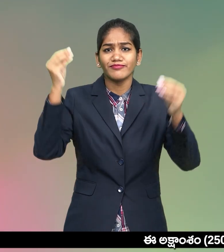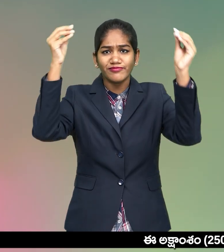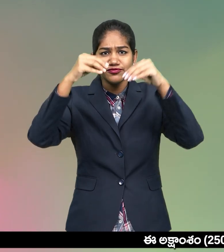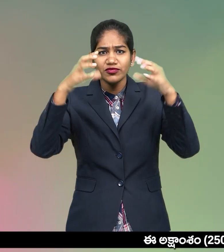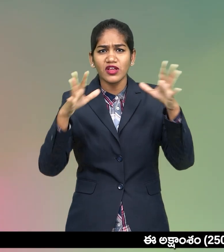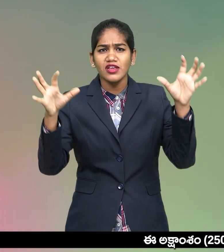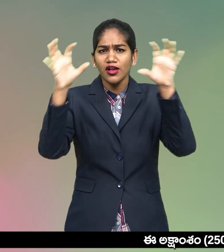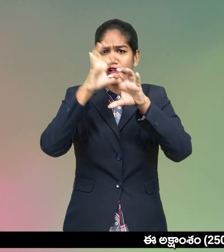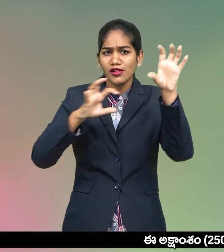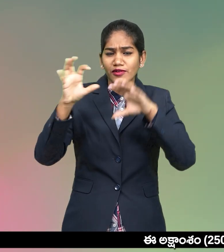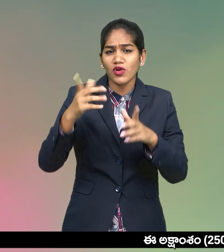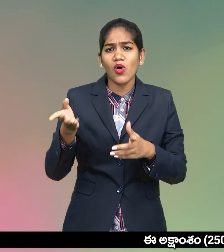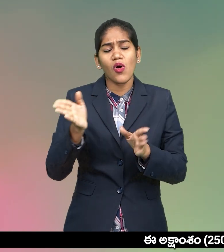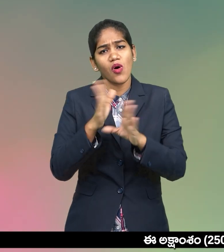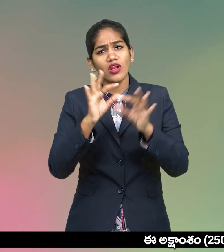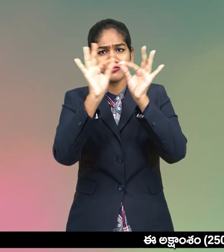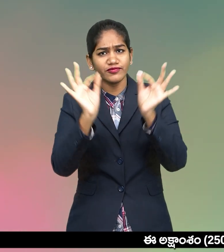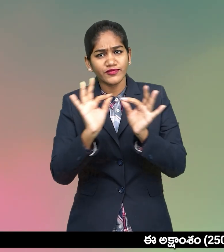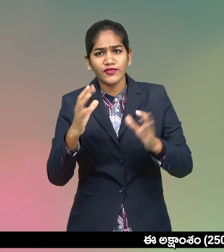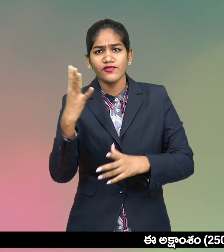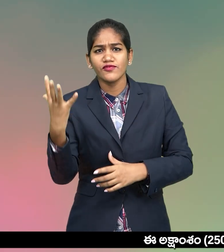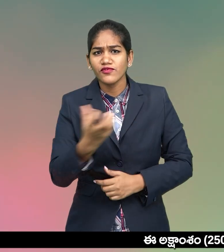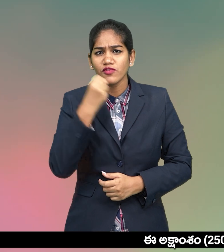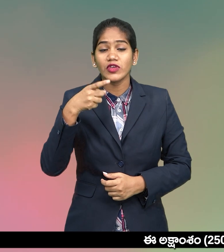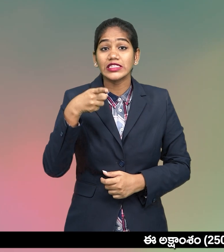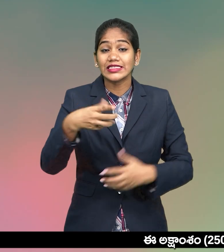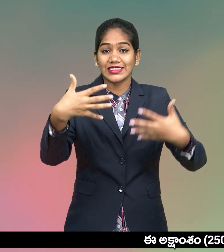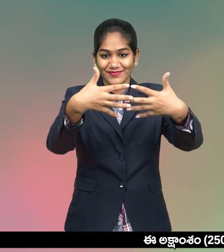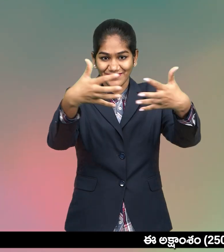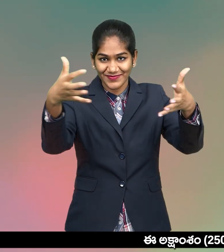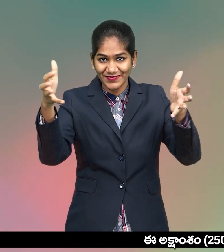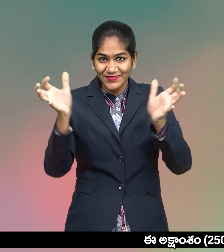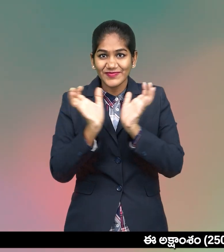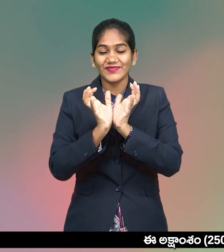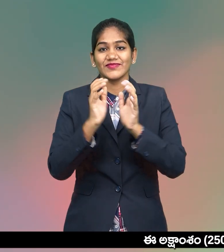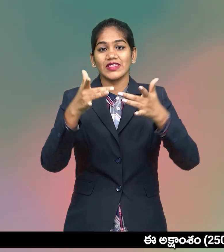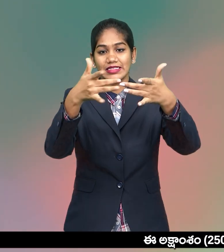అక్షాంశం 25 డిగ్రీల నార్త్పై ఇప్పటికే కనుగొనబడింది.